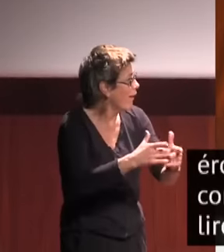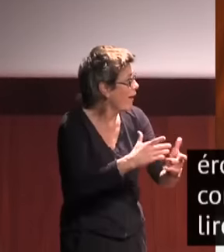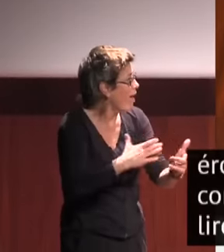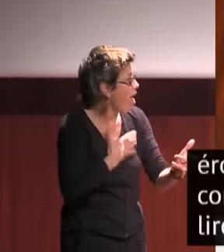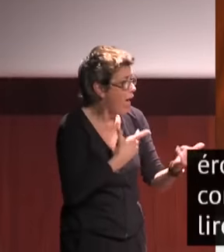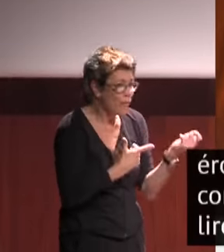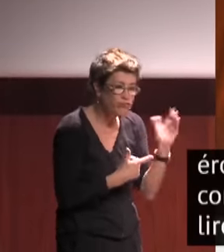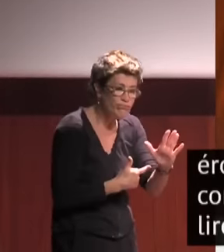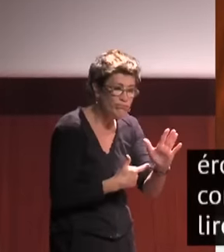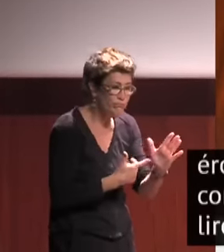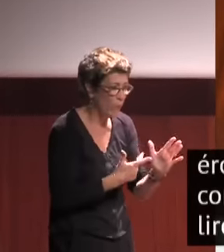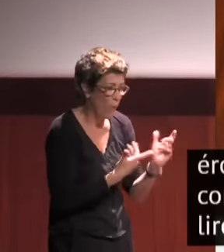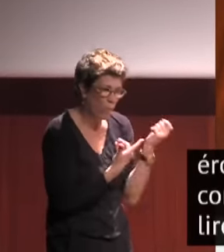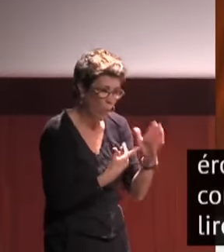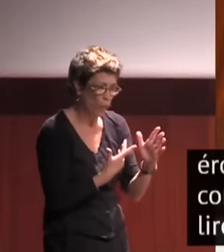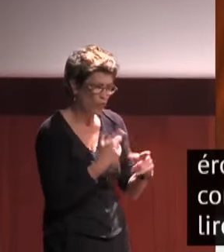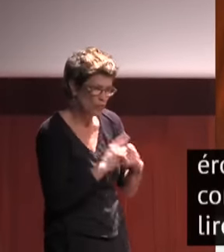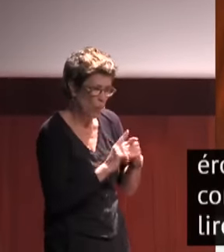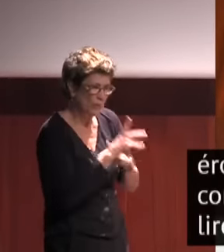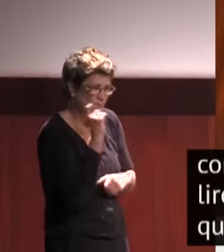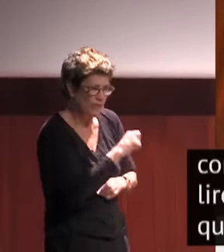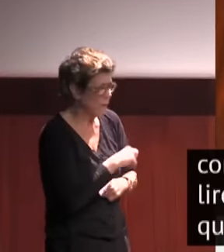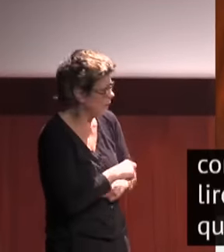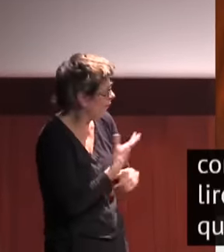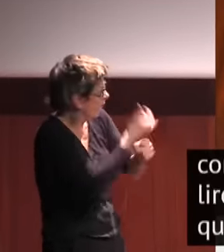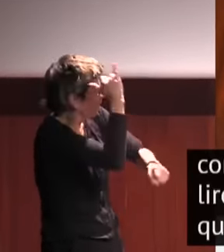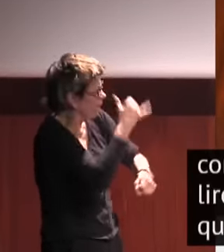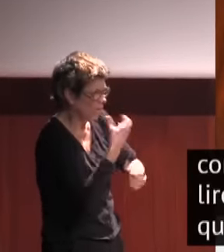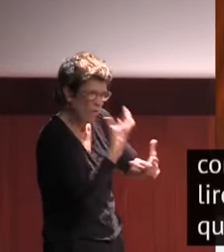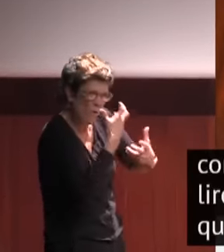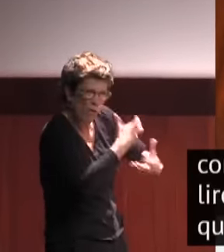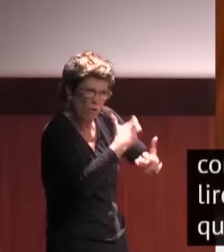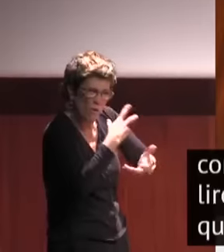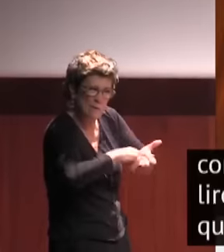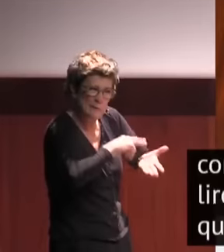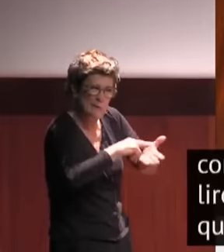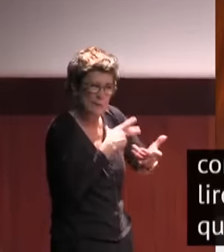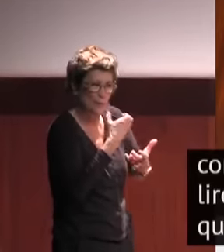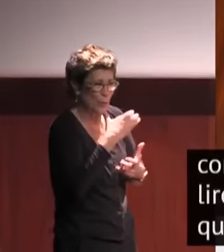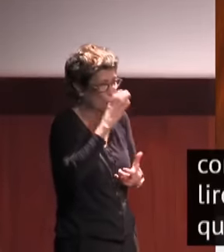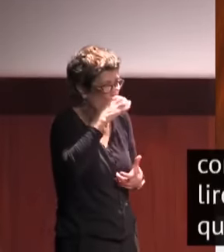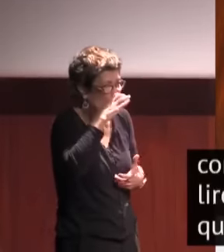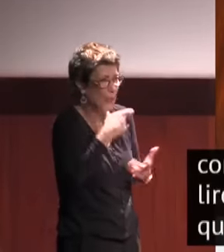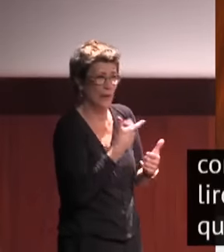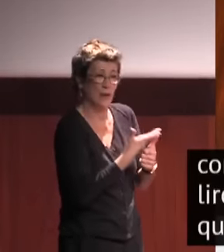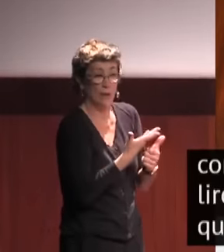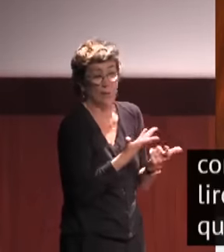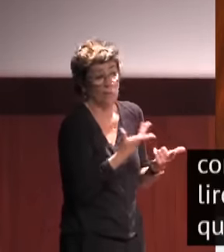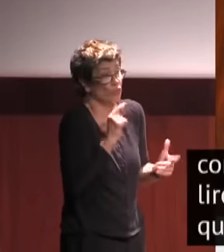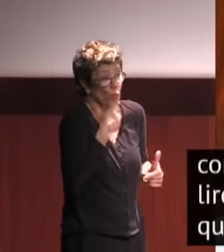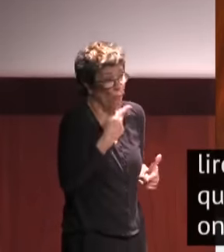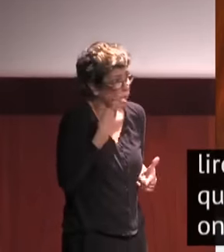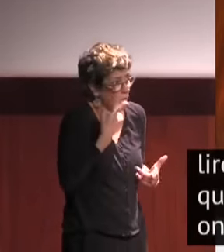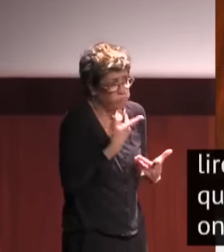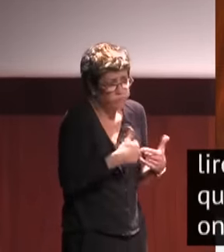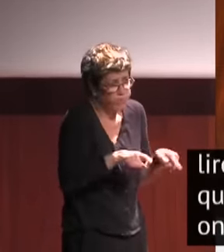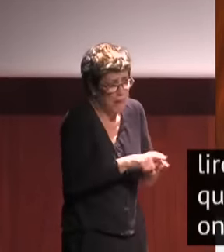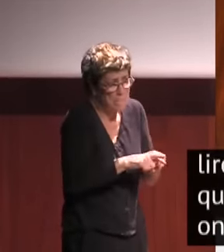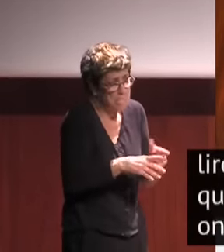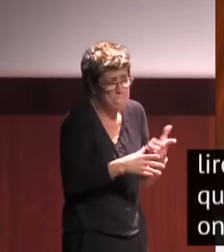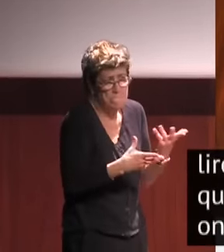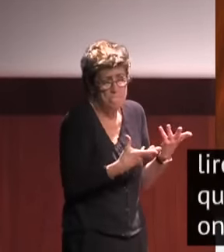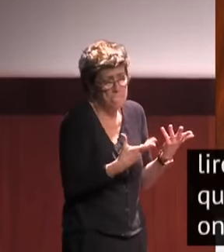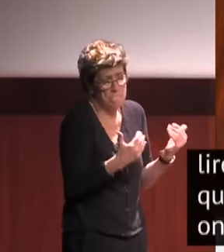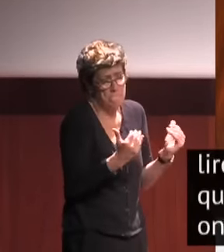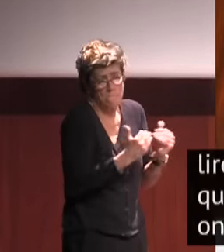qu'on leur présente des difficultés, ils aiment les surmonter, ils ont la curiosité. Et que ce soit sourd ou entendant, pour moi, là, c'est